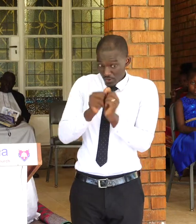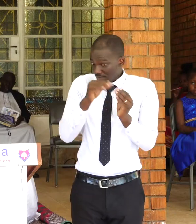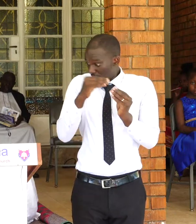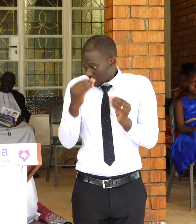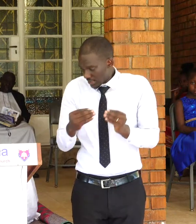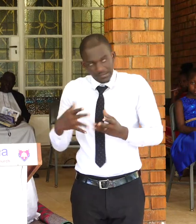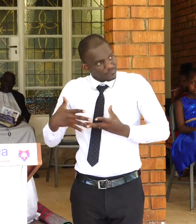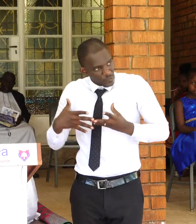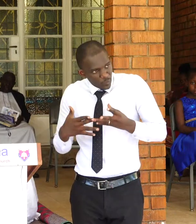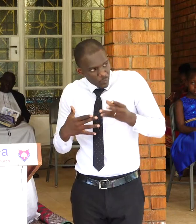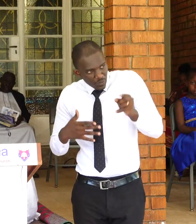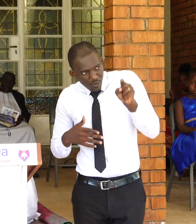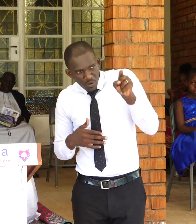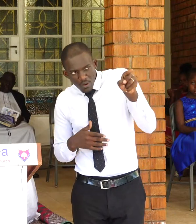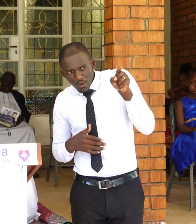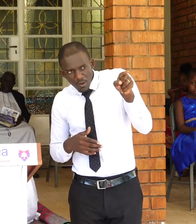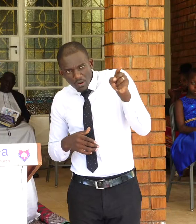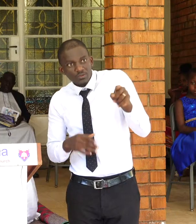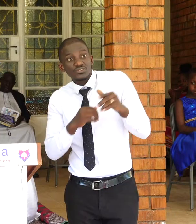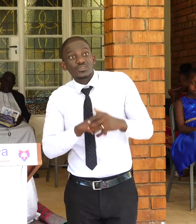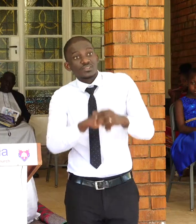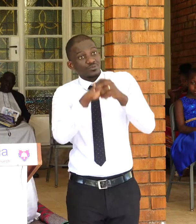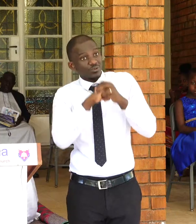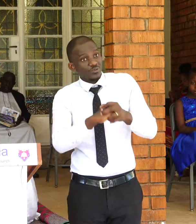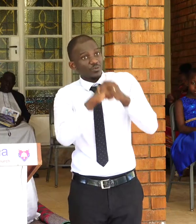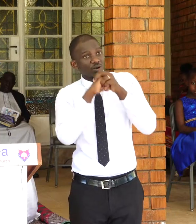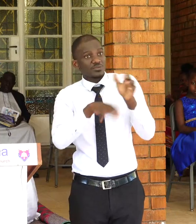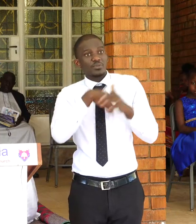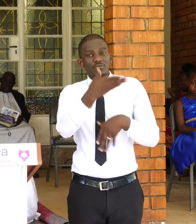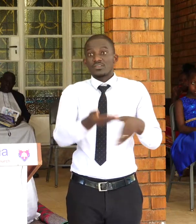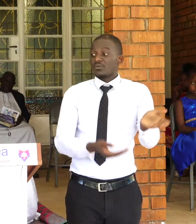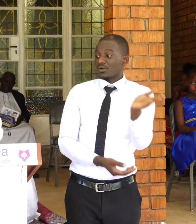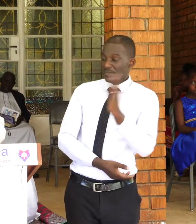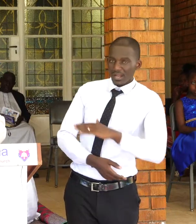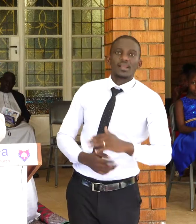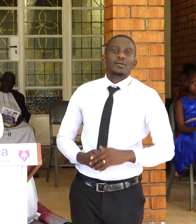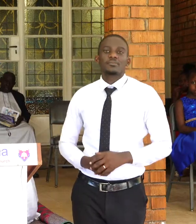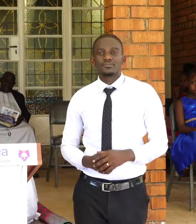n'omulenzi tugende wali tusinze tukomewo wulira